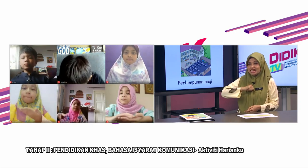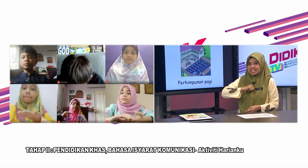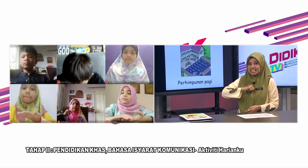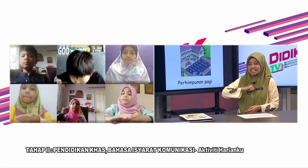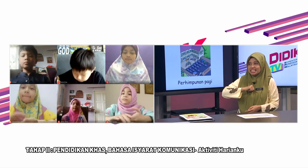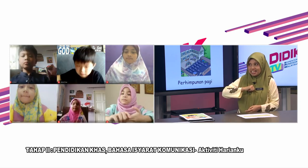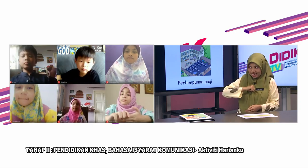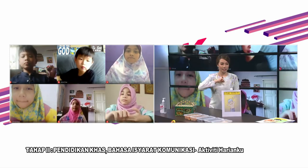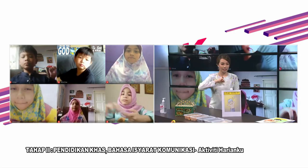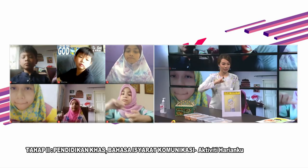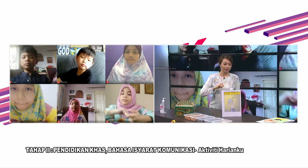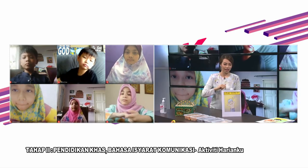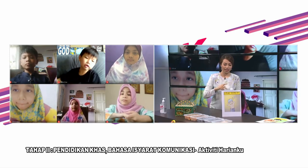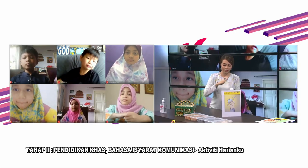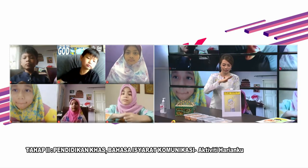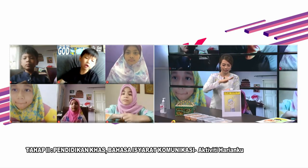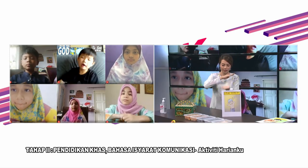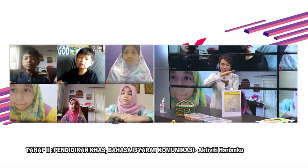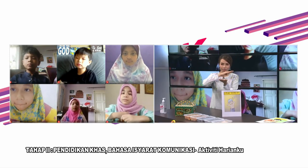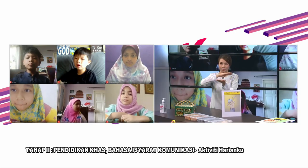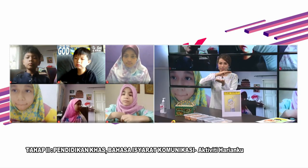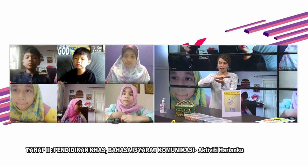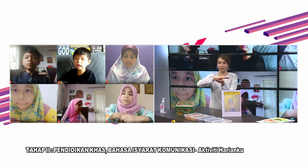Diri. Diri. Okey. Semula.